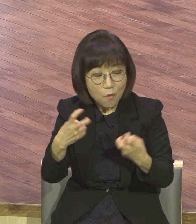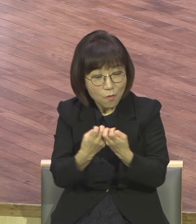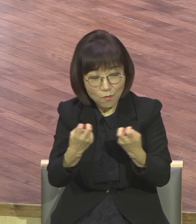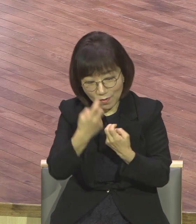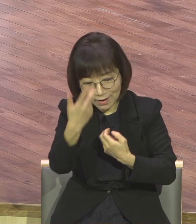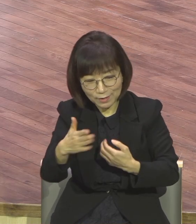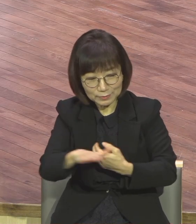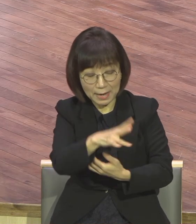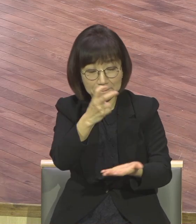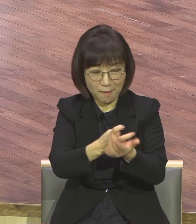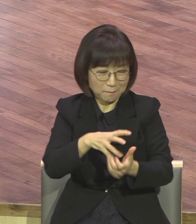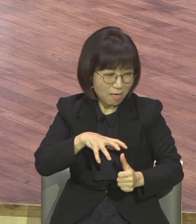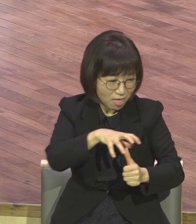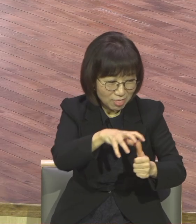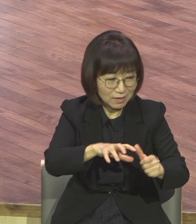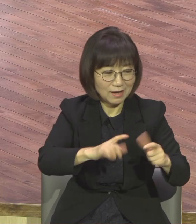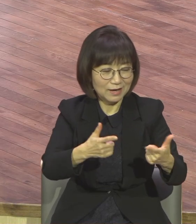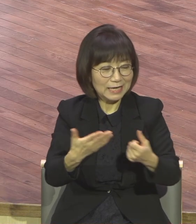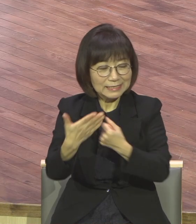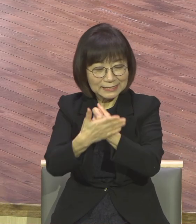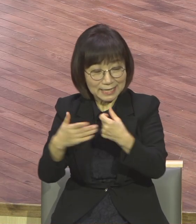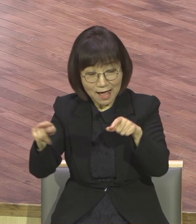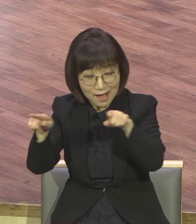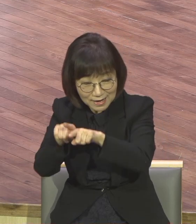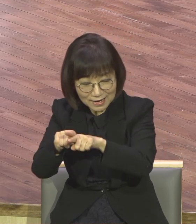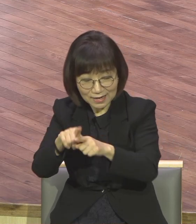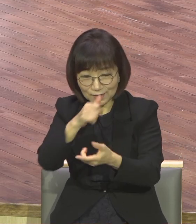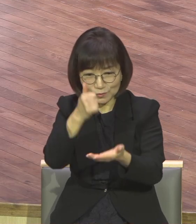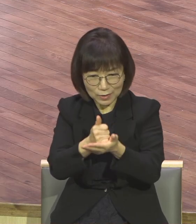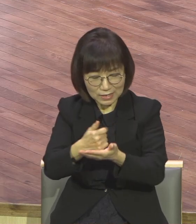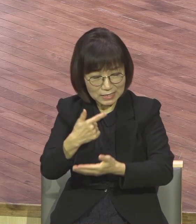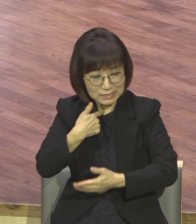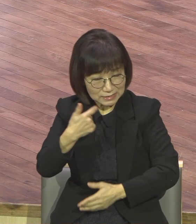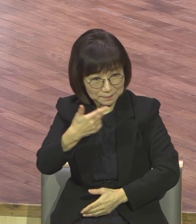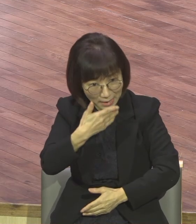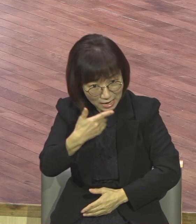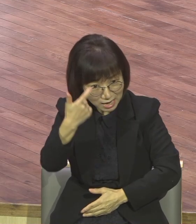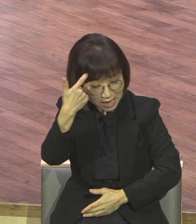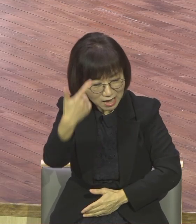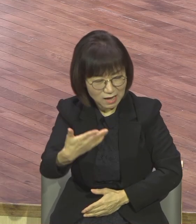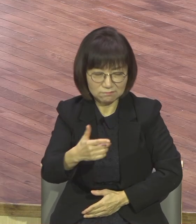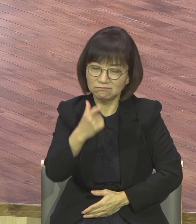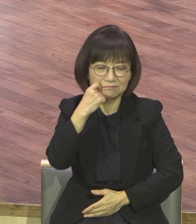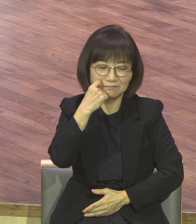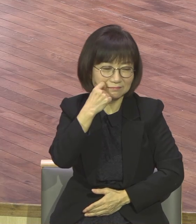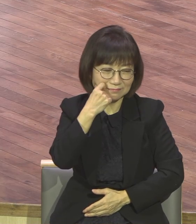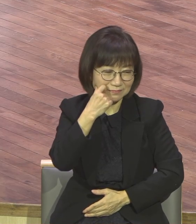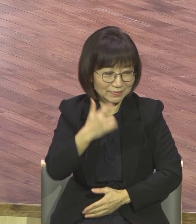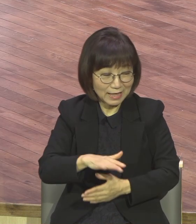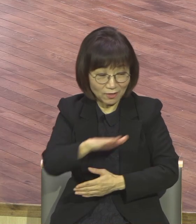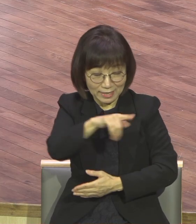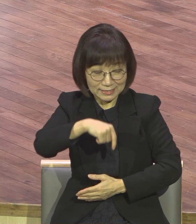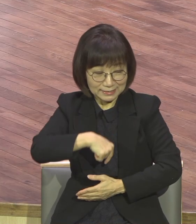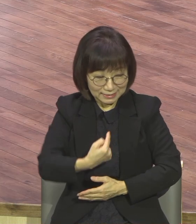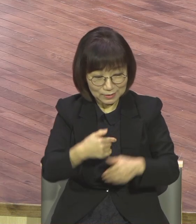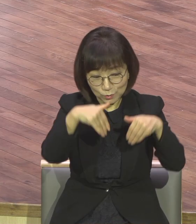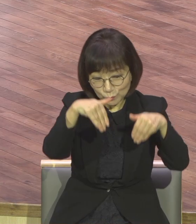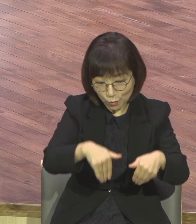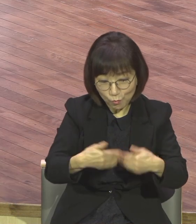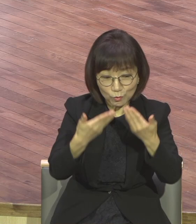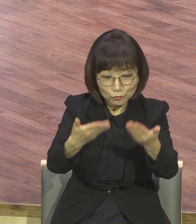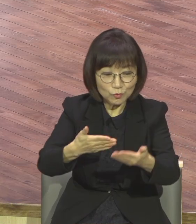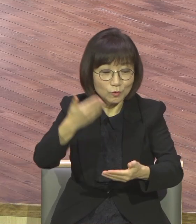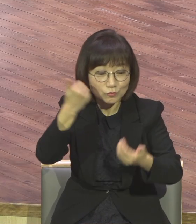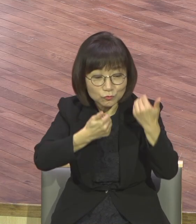그런즉 어찌하리요? 우리가 법 아래에 있지 아니하고 은혜 아래에 있으니 죄를 지으리요? 그럴 수 없느니라. 너희 자신을 종으로